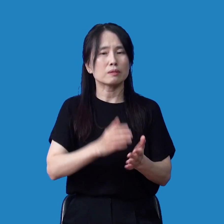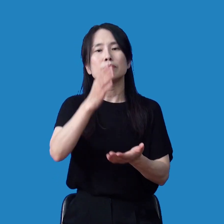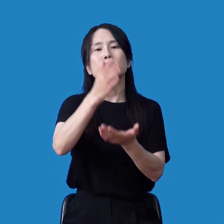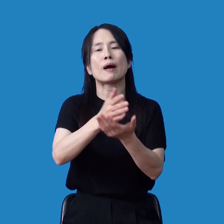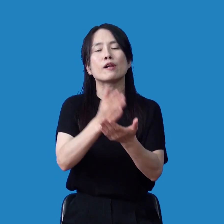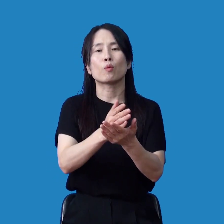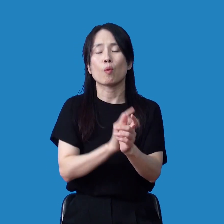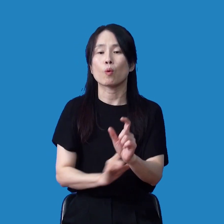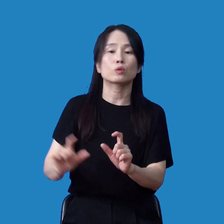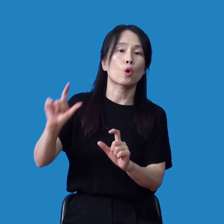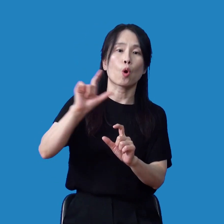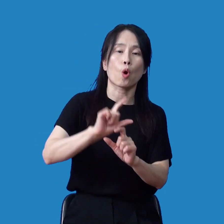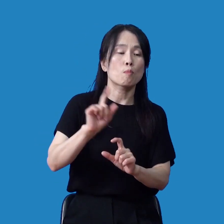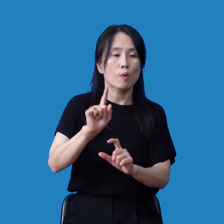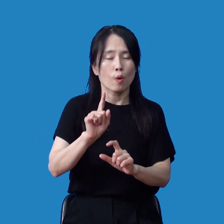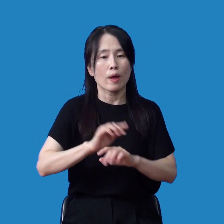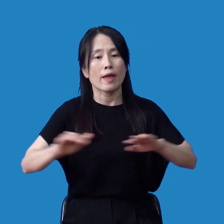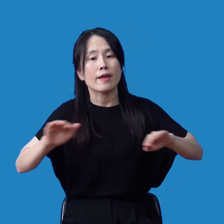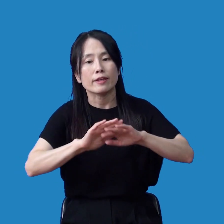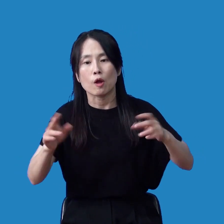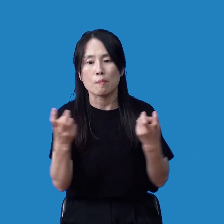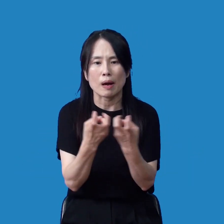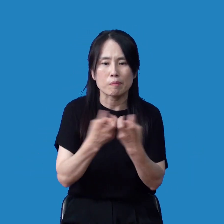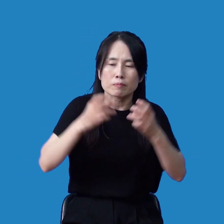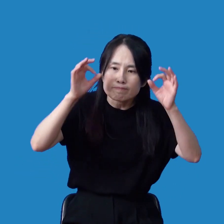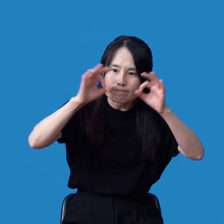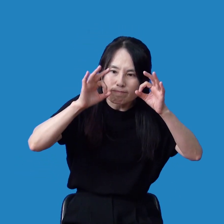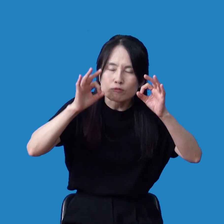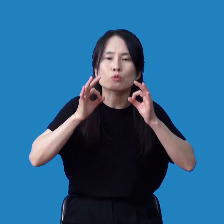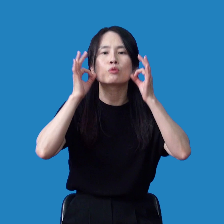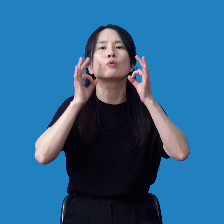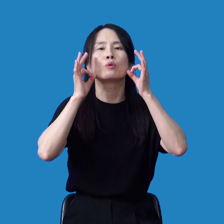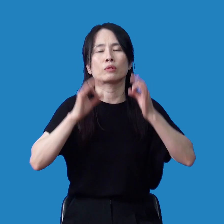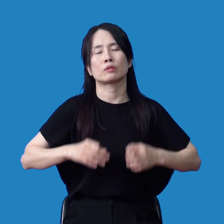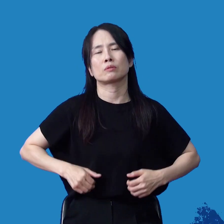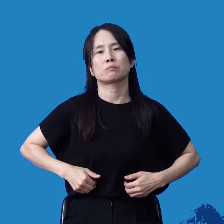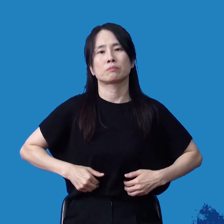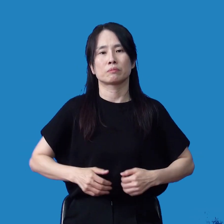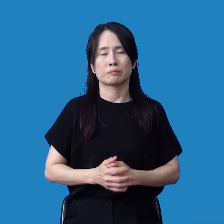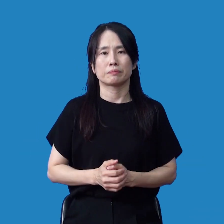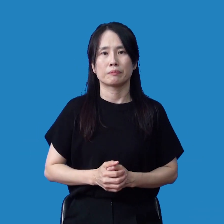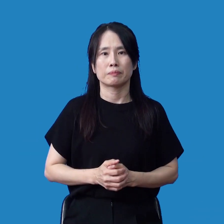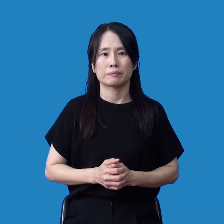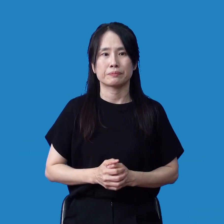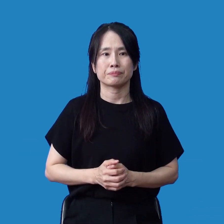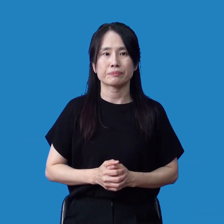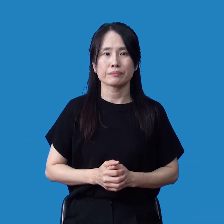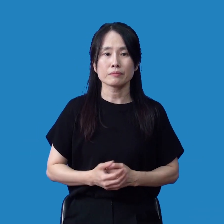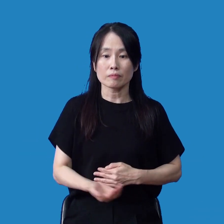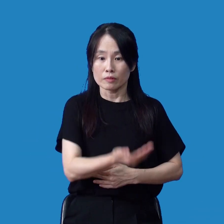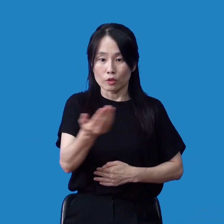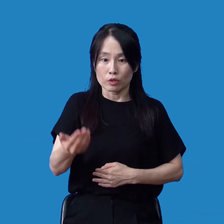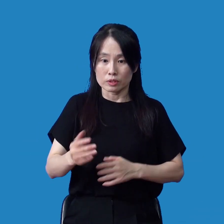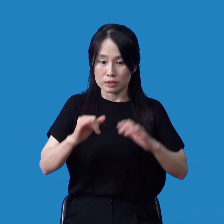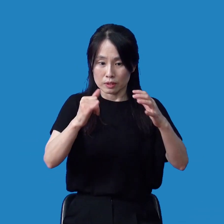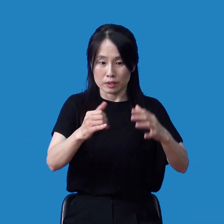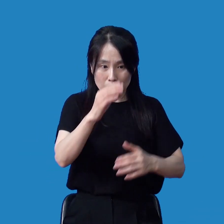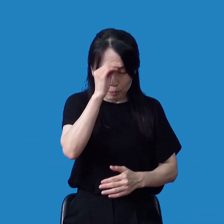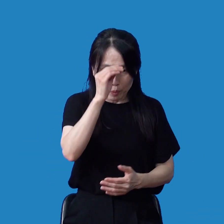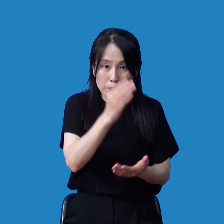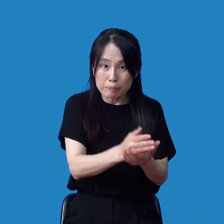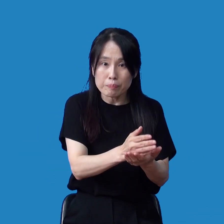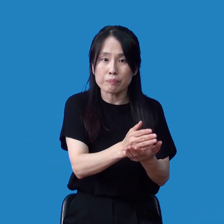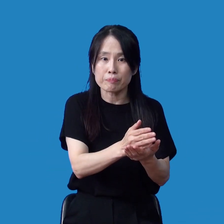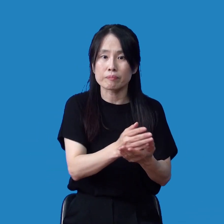더 나아가서 대안을 제시할 수 있어야 합니다. 2절에 너희는 이 세대를 본받지